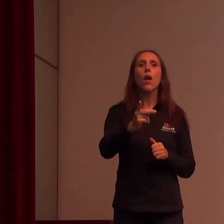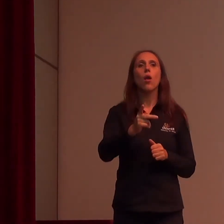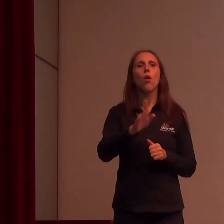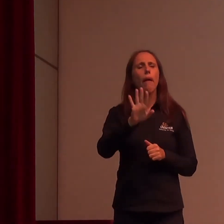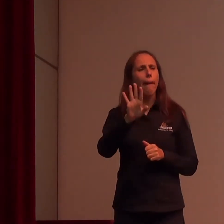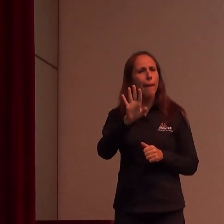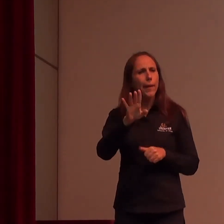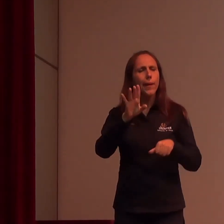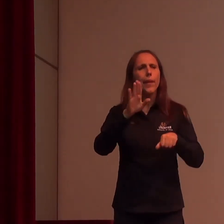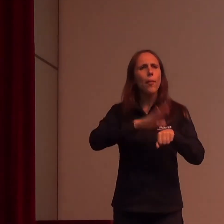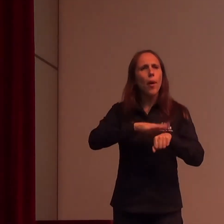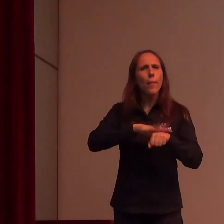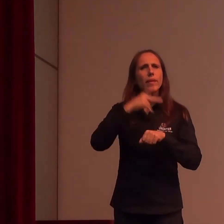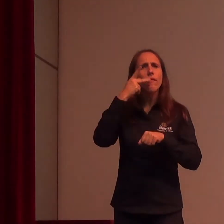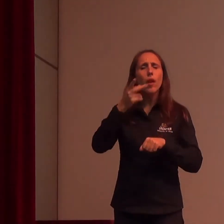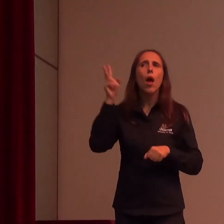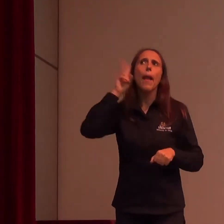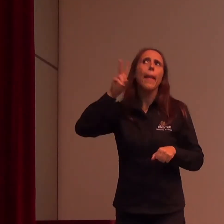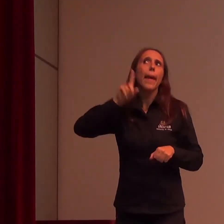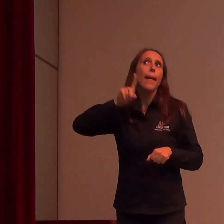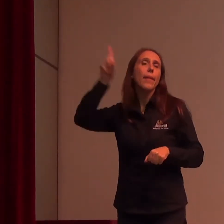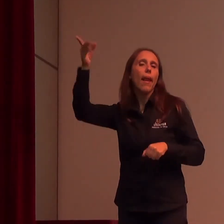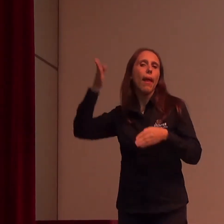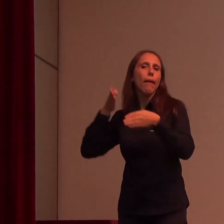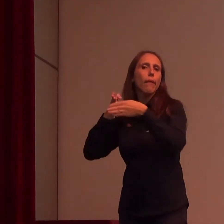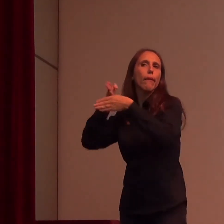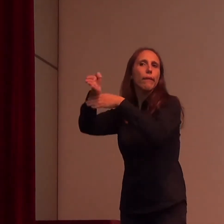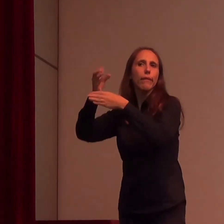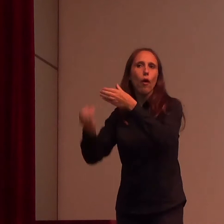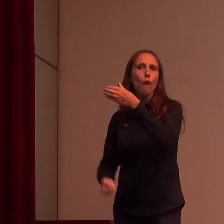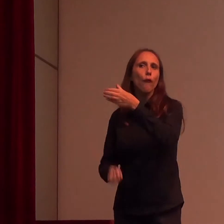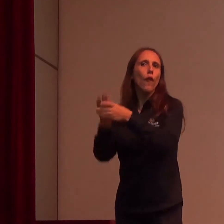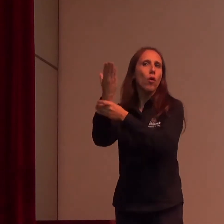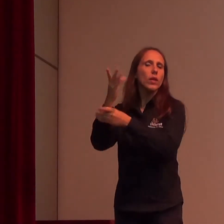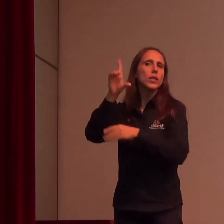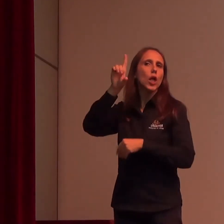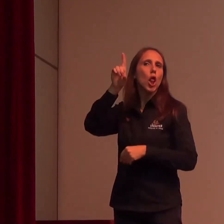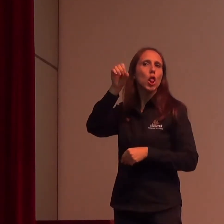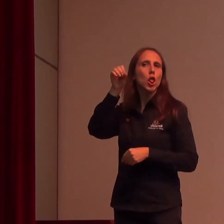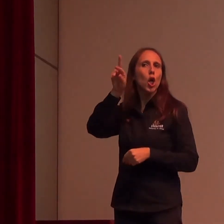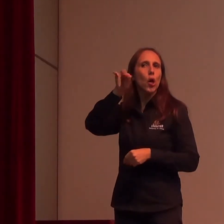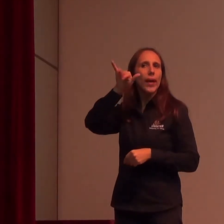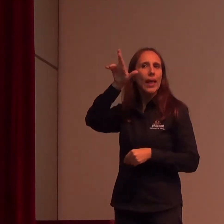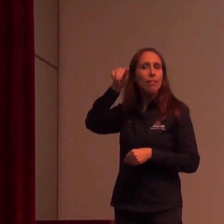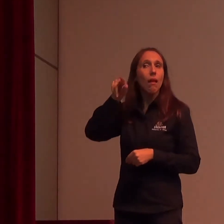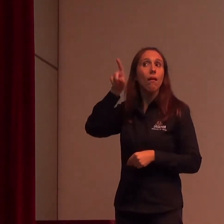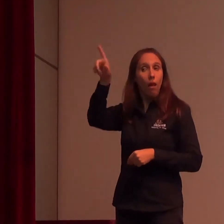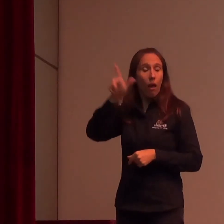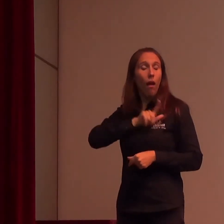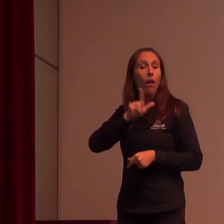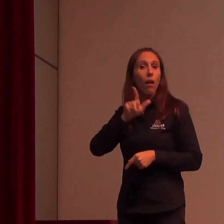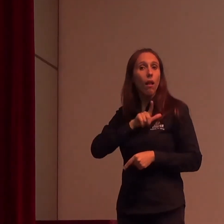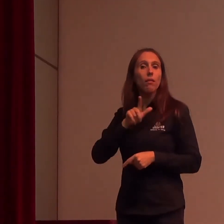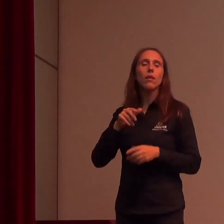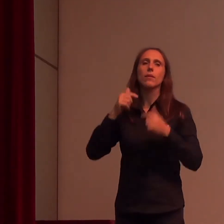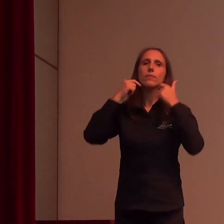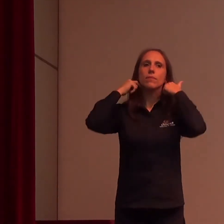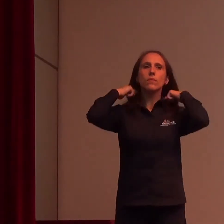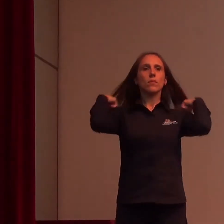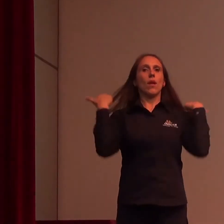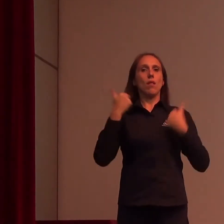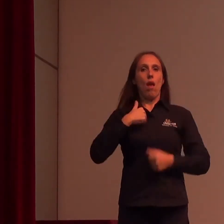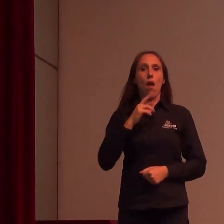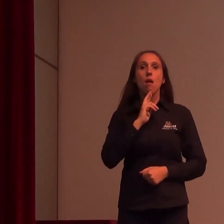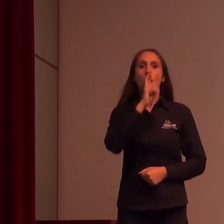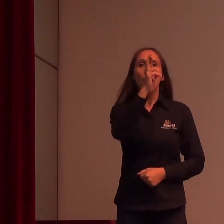fundação. Tá, então o senhor se dirige à fundação, lá, Dorina, tal, que eles vão providenciar o livro para o senhor. E eu respondi para